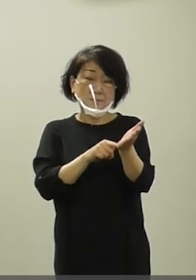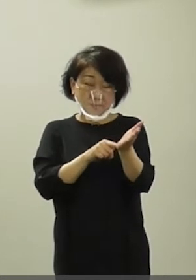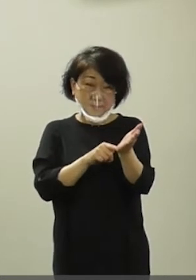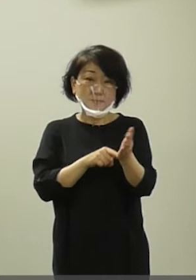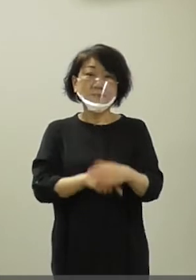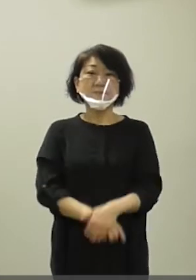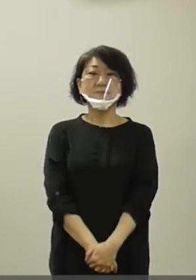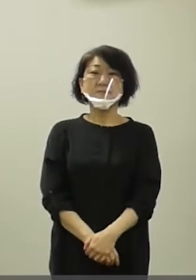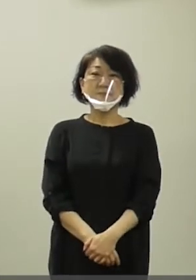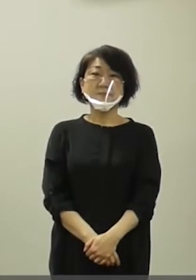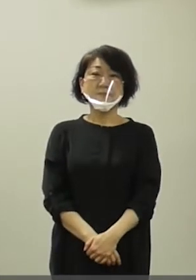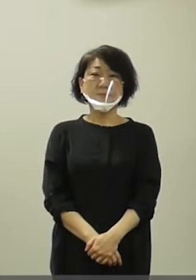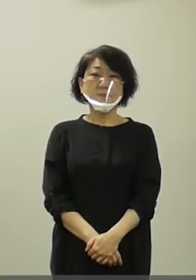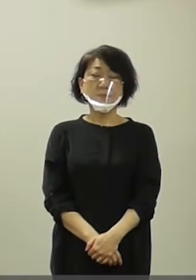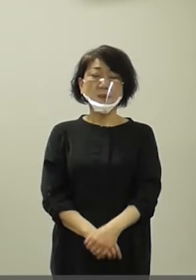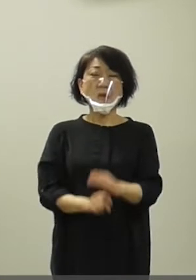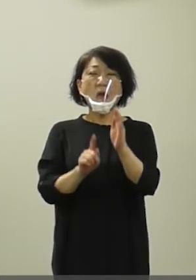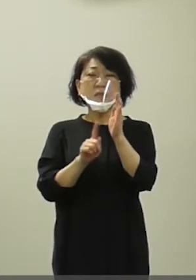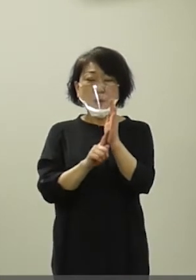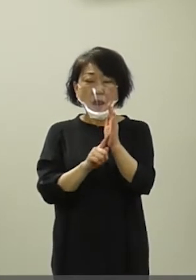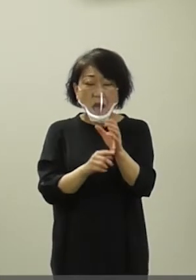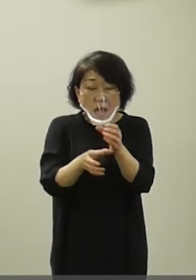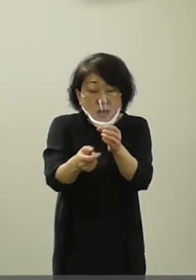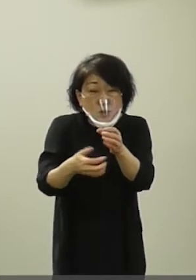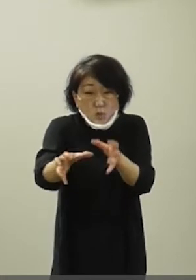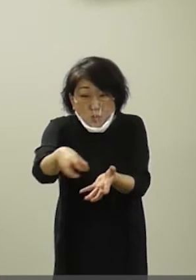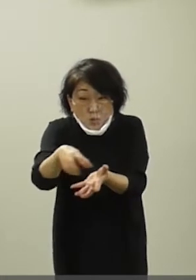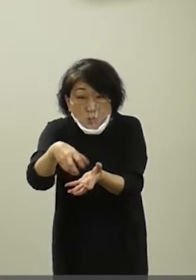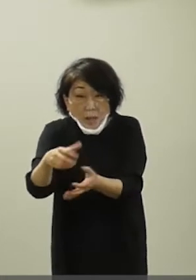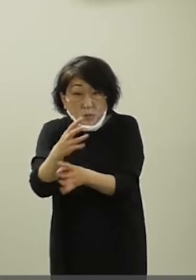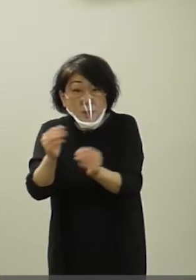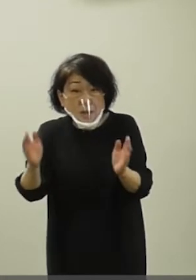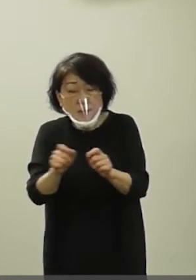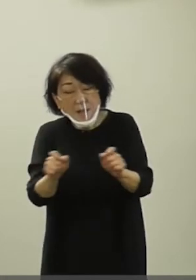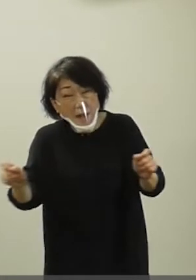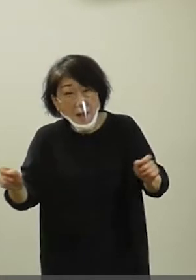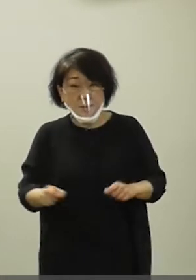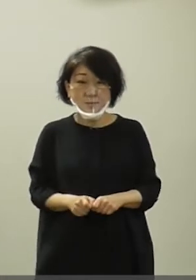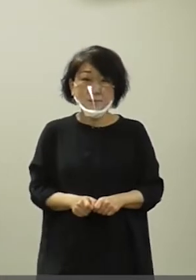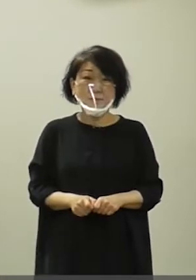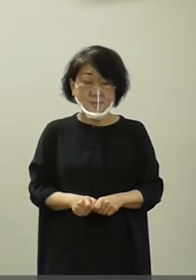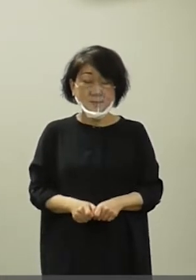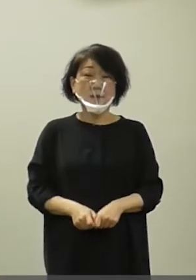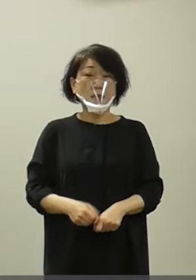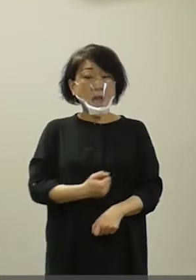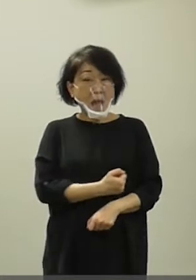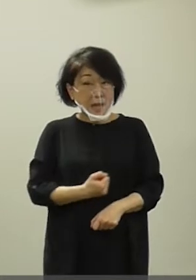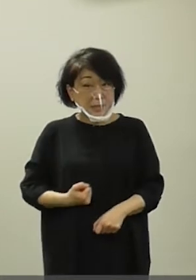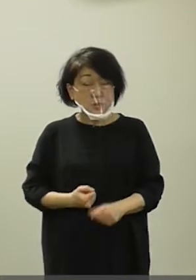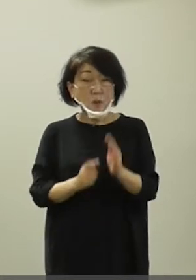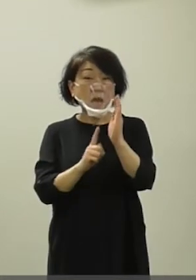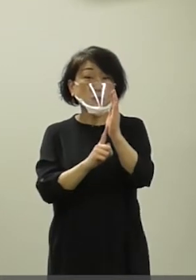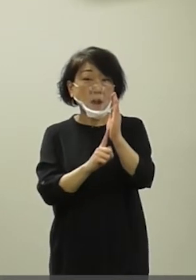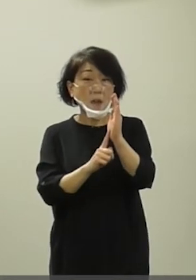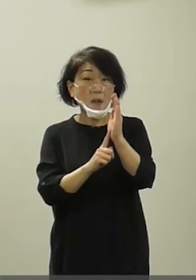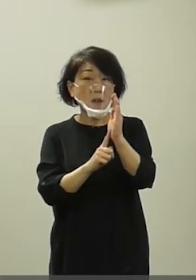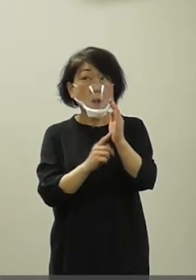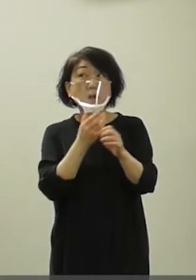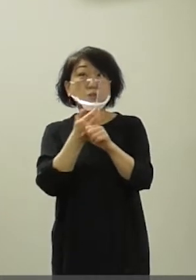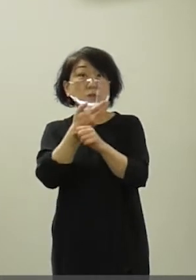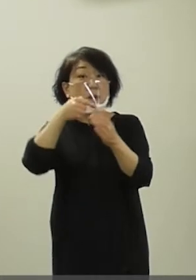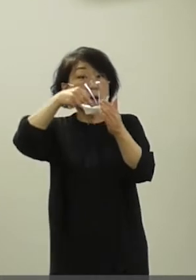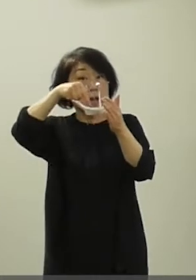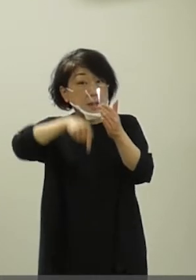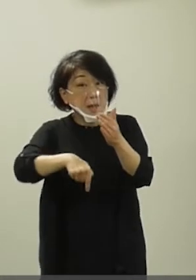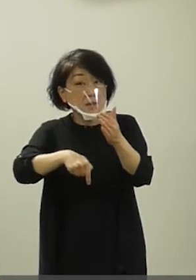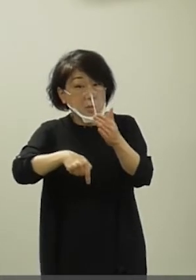ますこれは中核機関ないとっ愛の薔薇は福島件で